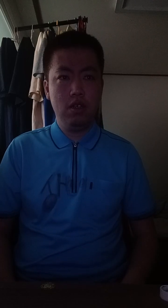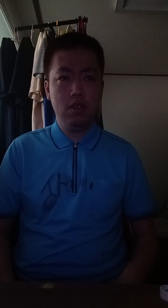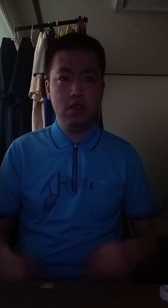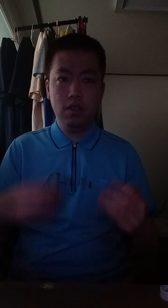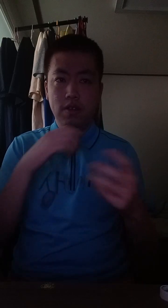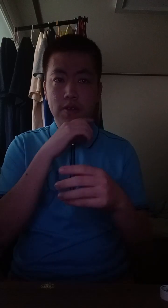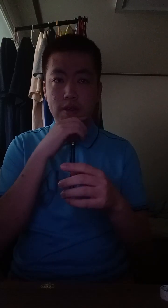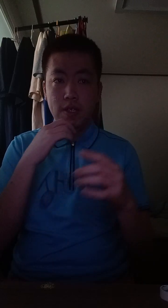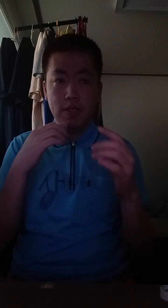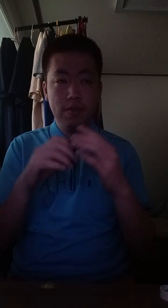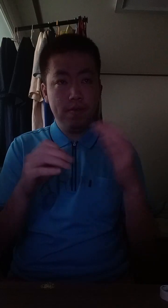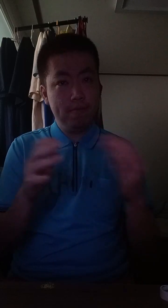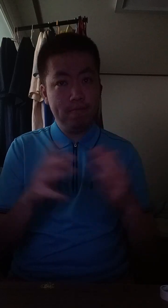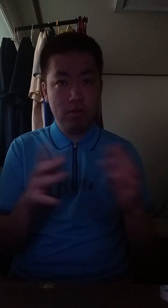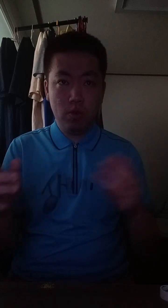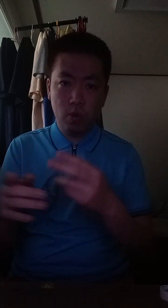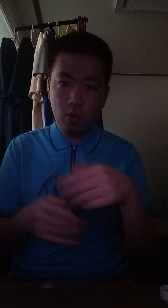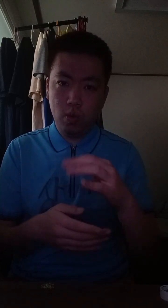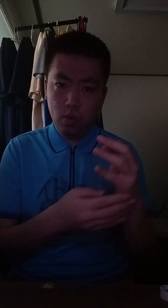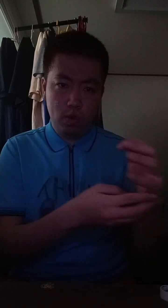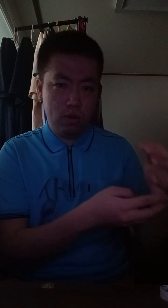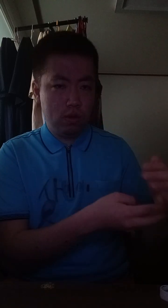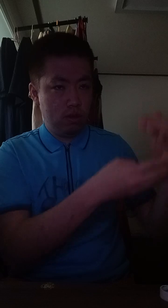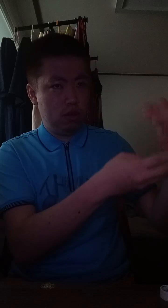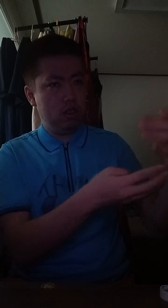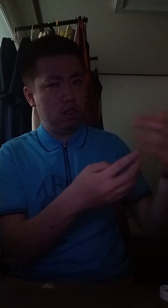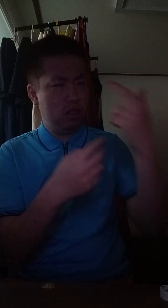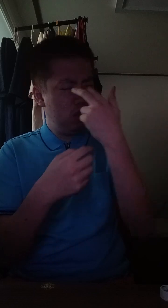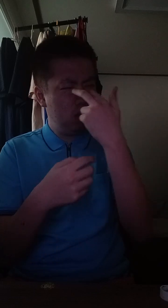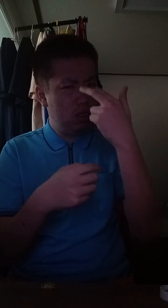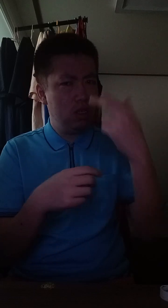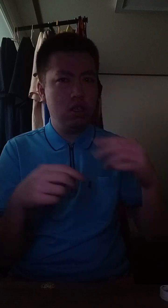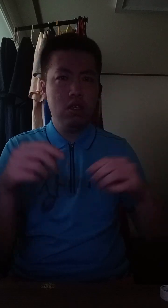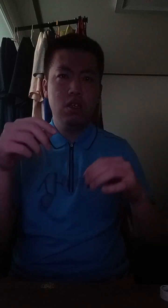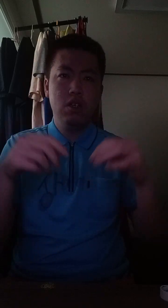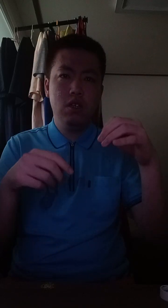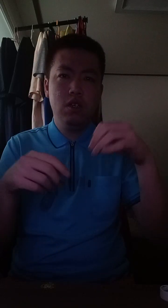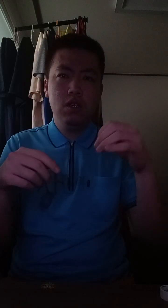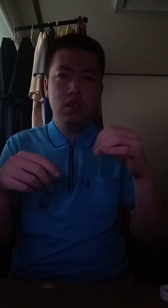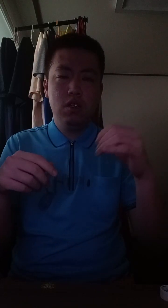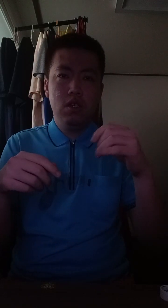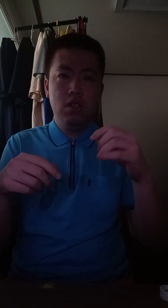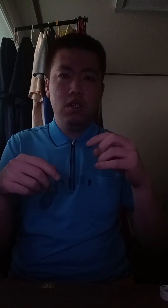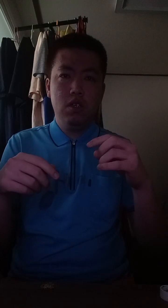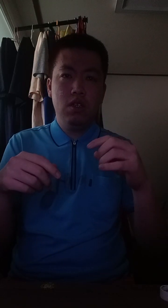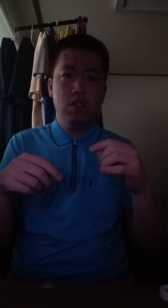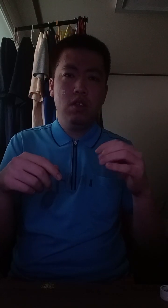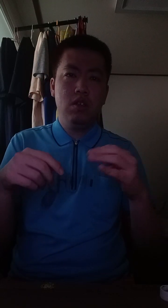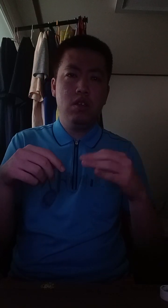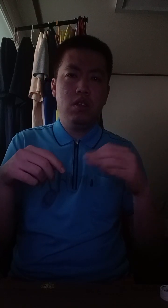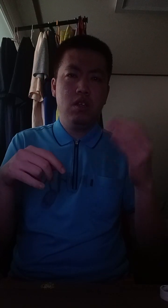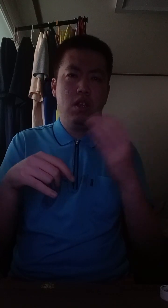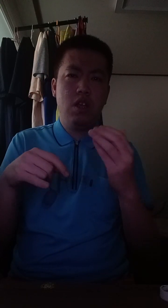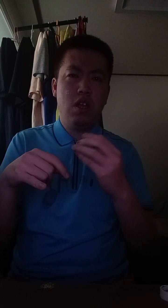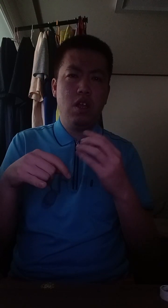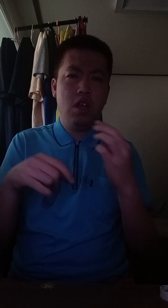지난 3월에도 연산역에서 전동차에 오르던 시각장애인이 전동차와 승강장 사이에 빠져 다리 등을 다쳤습니다.